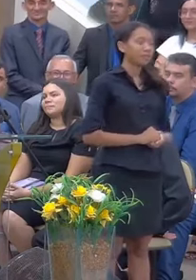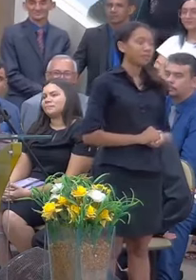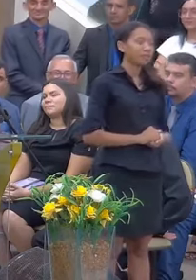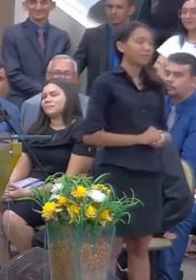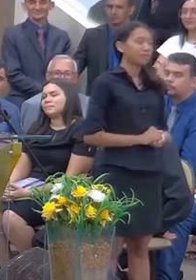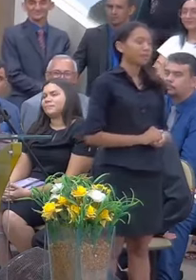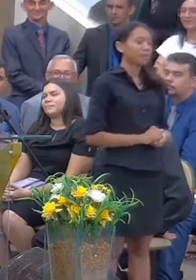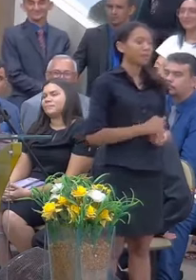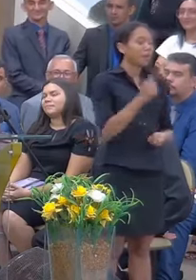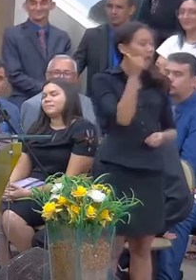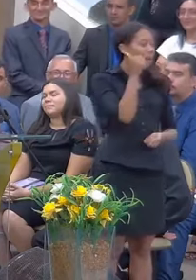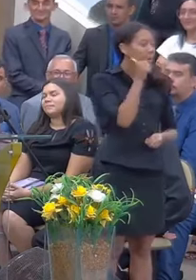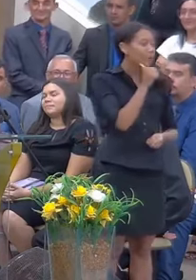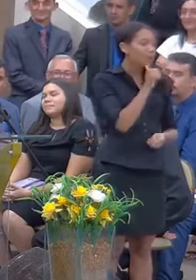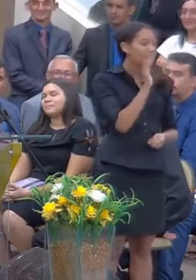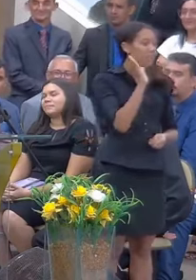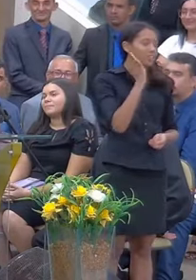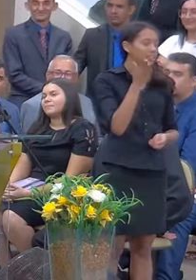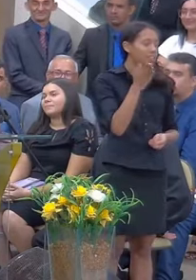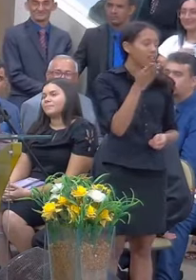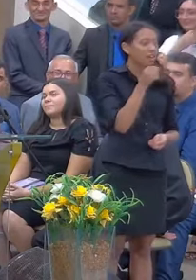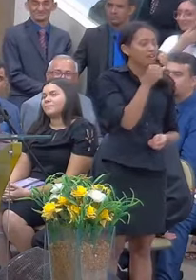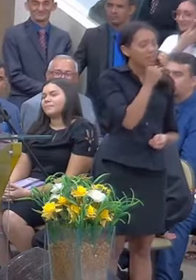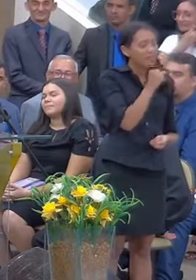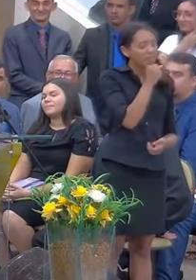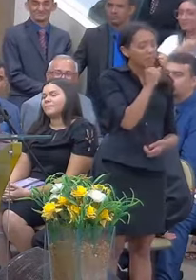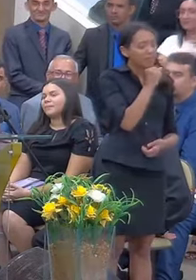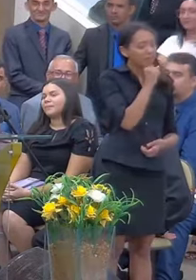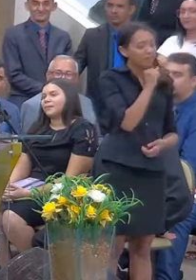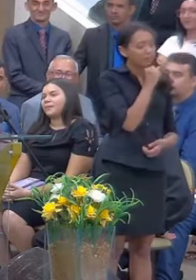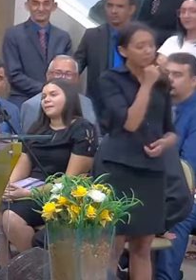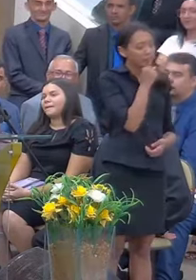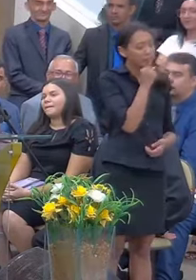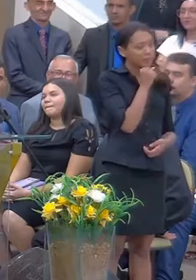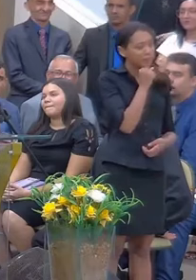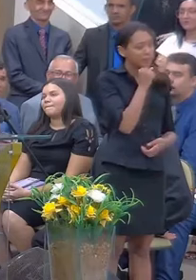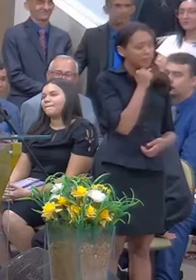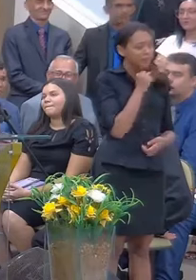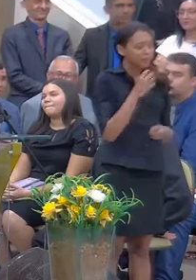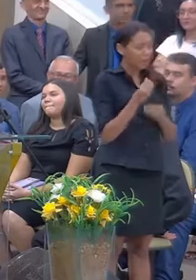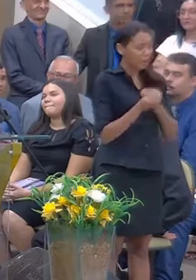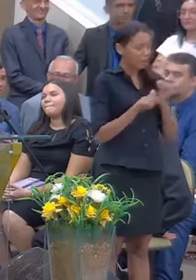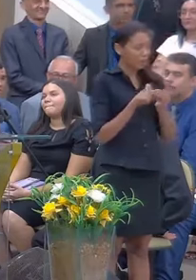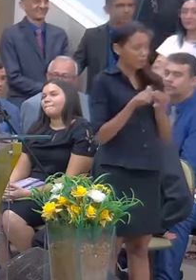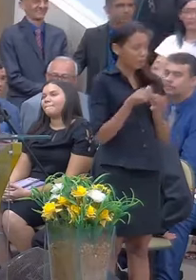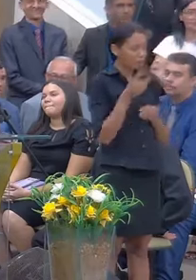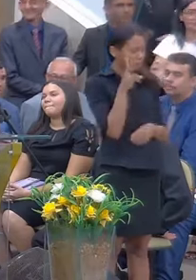nelas. Que até marido, tem marido que diz, minha filha,